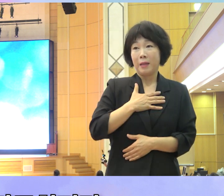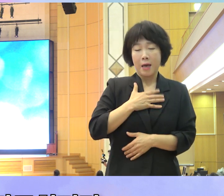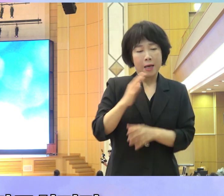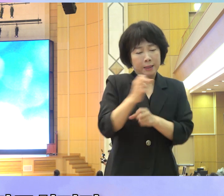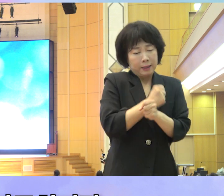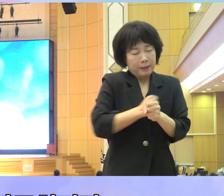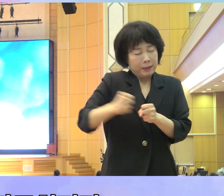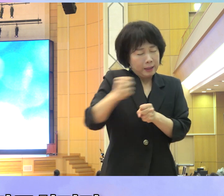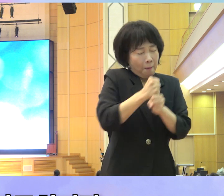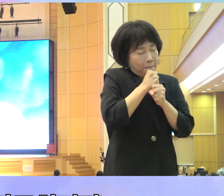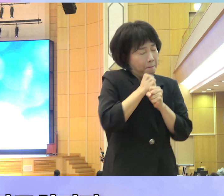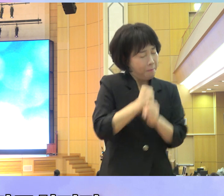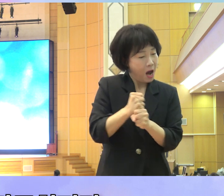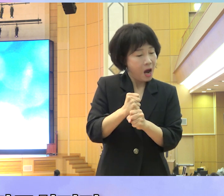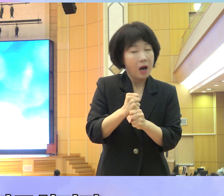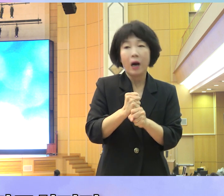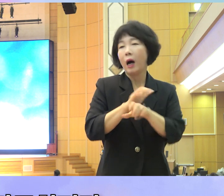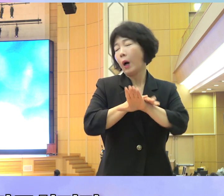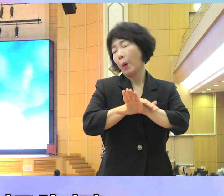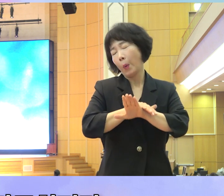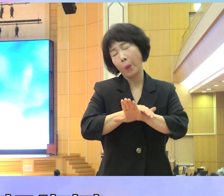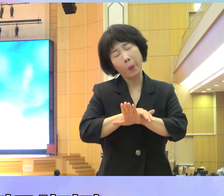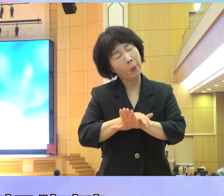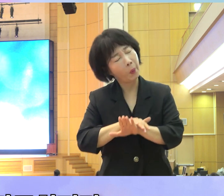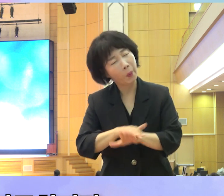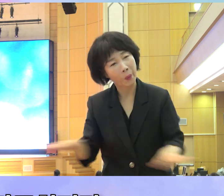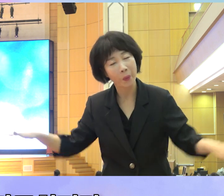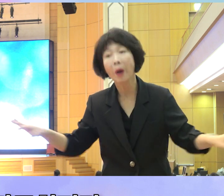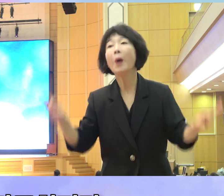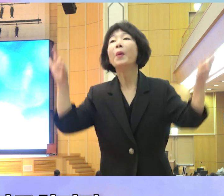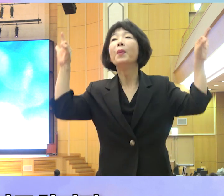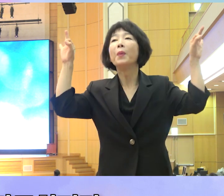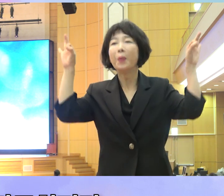나아가 내 짐을